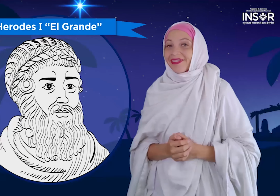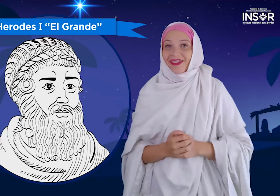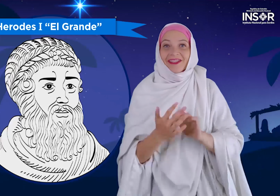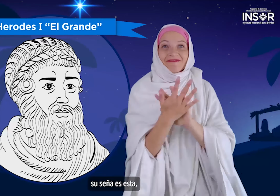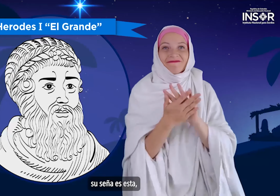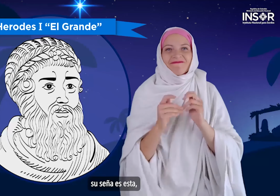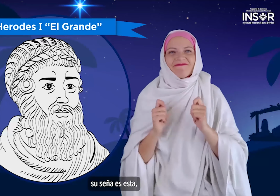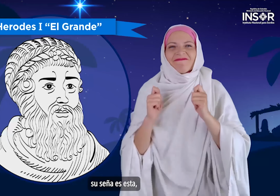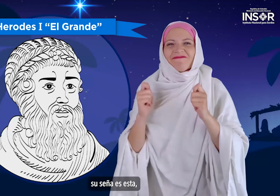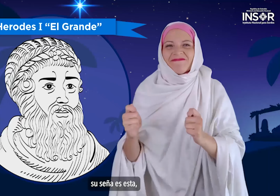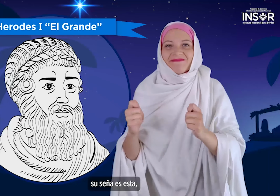Su seña es esta.